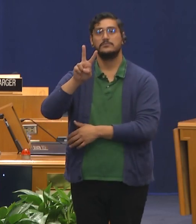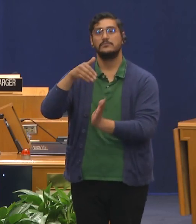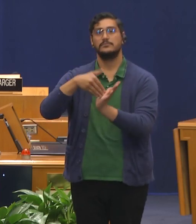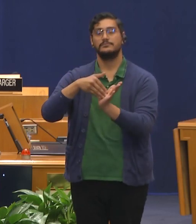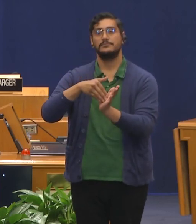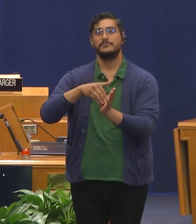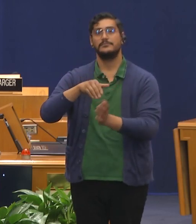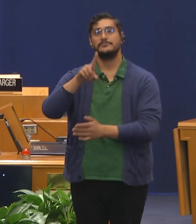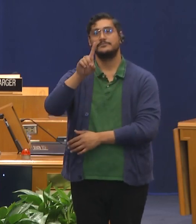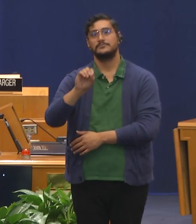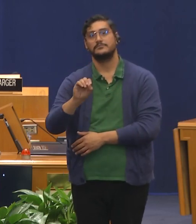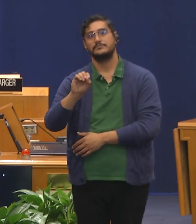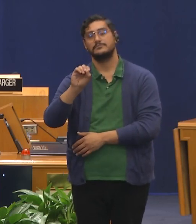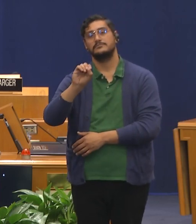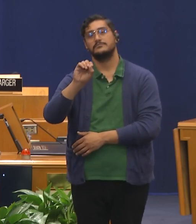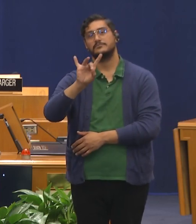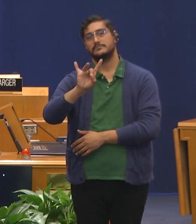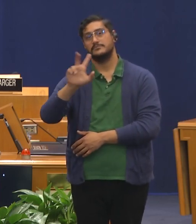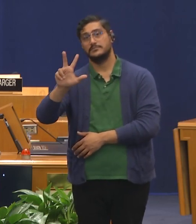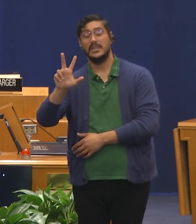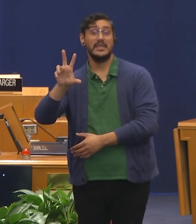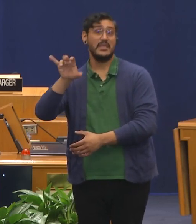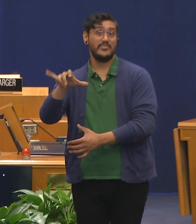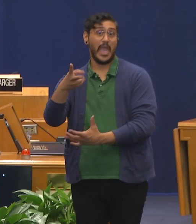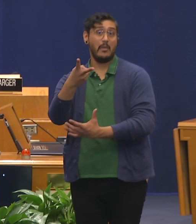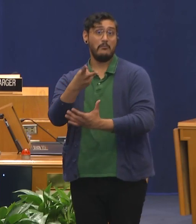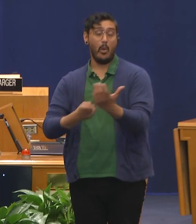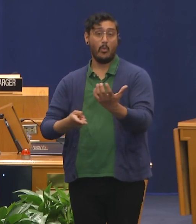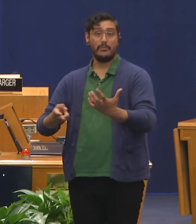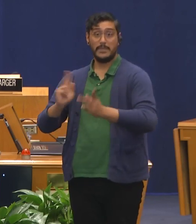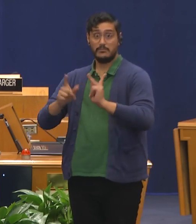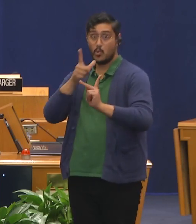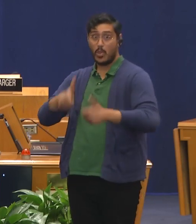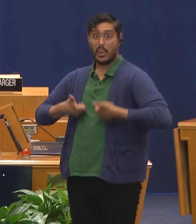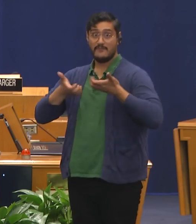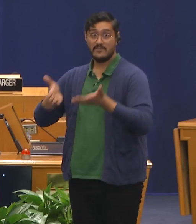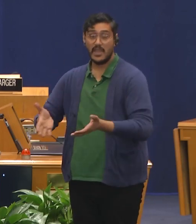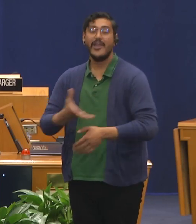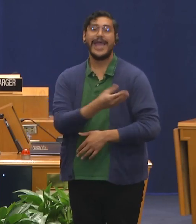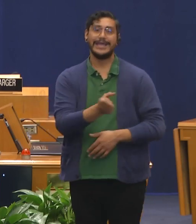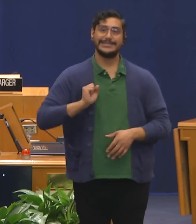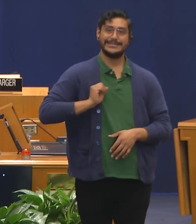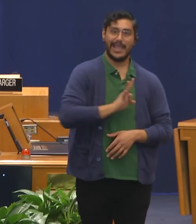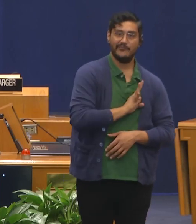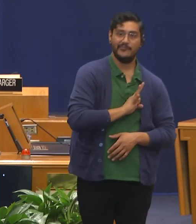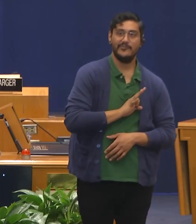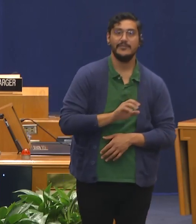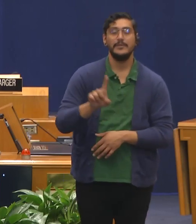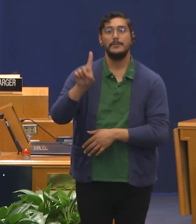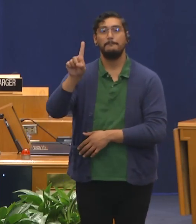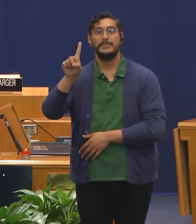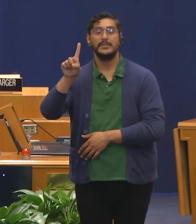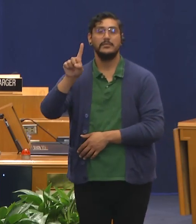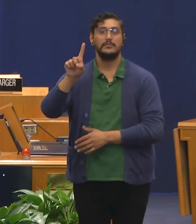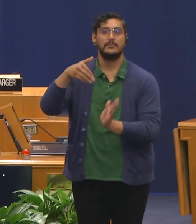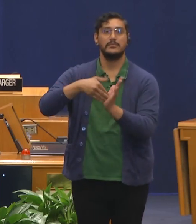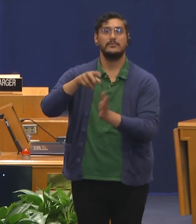2,183, incluidos tanto el personal como los residentes. 1,215 de estos casos confirmados